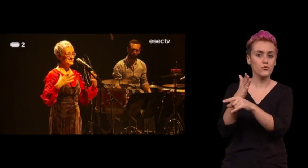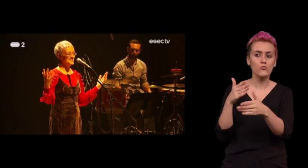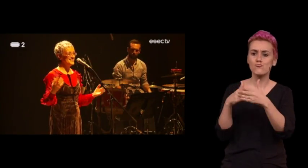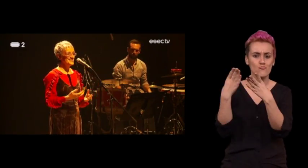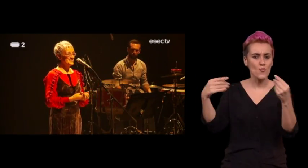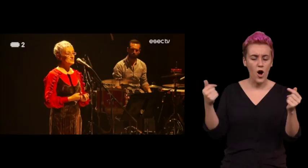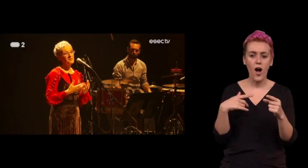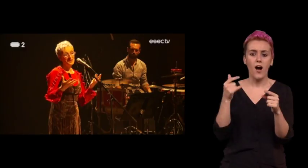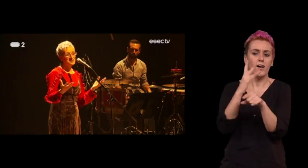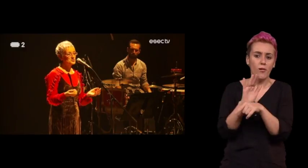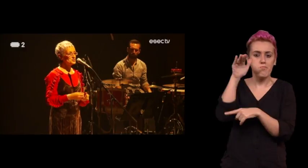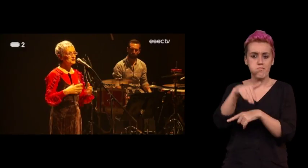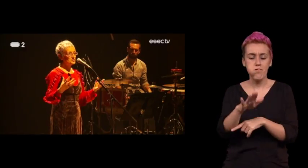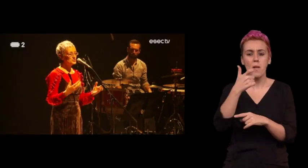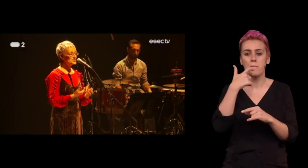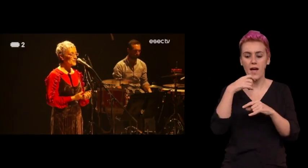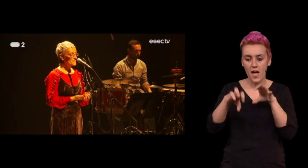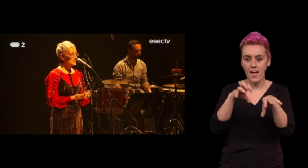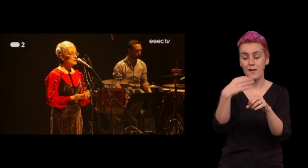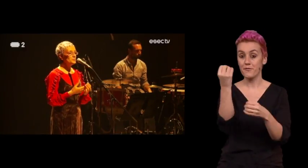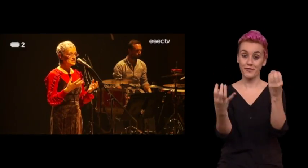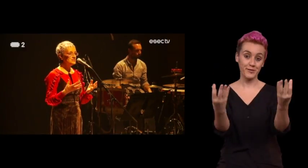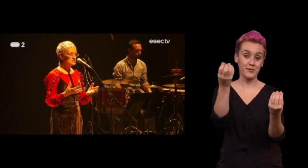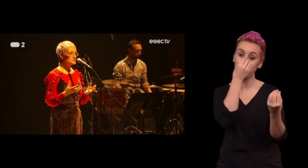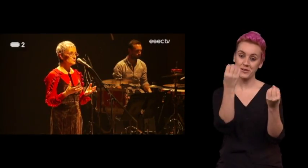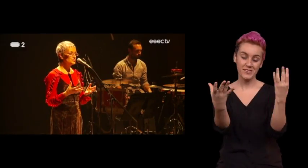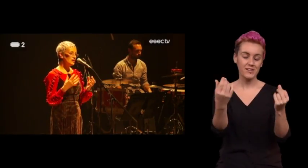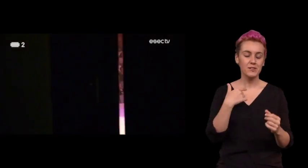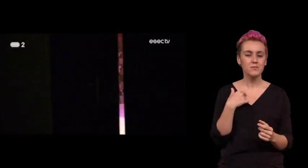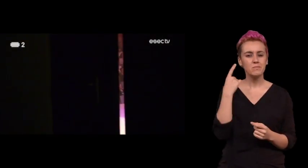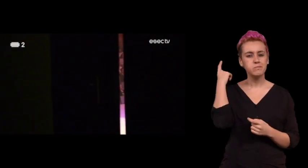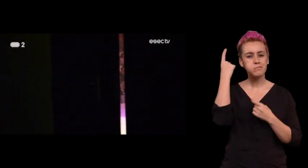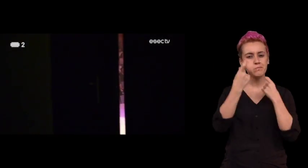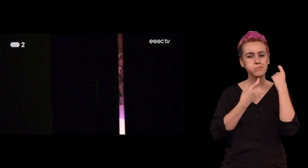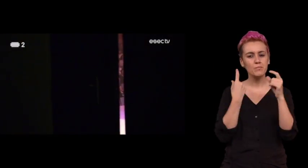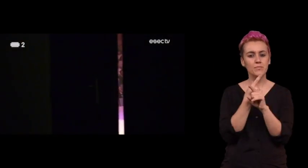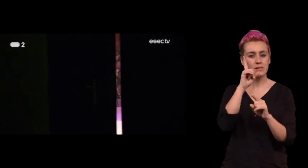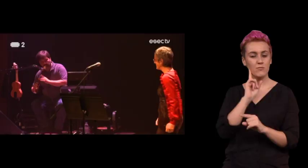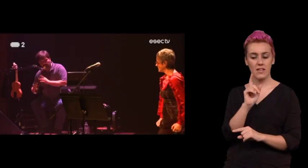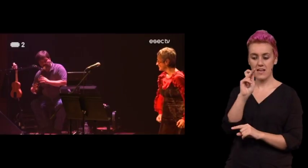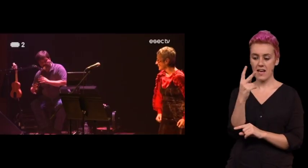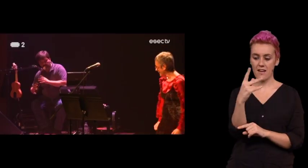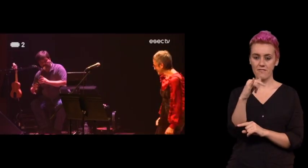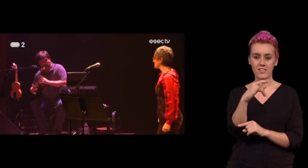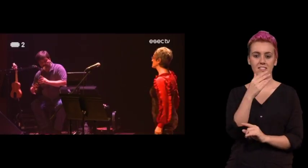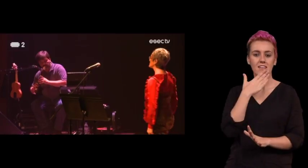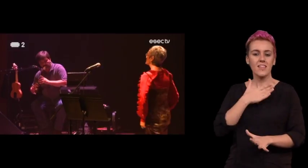outros de pedras, outros de flores. E eu pensei nisso porque a Avita me inspirou.